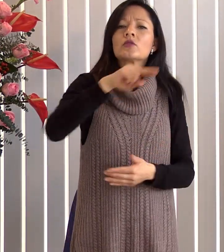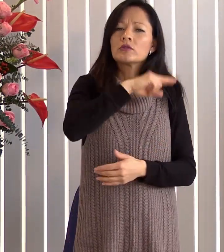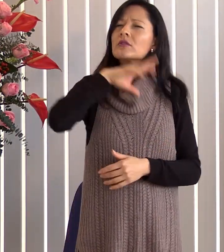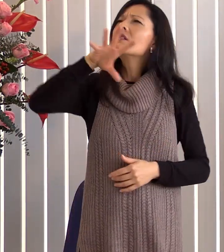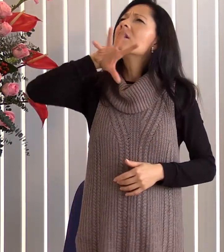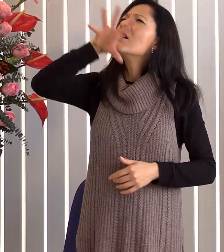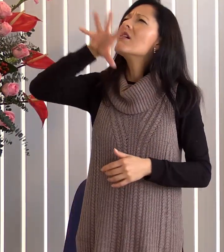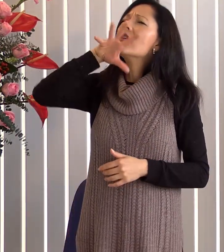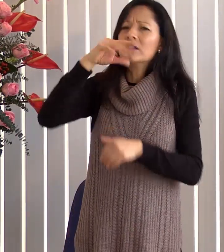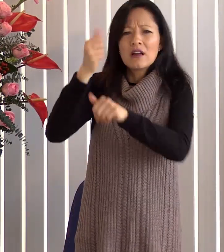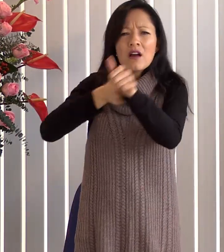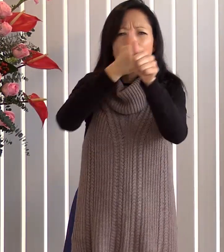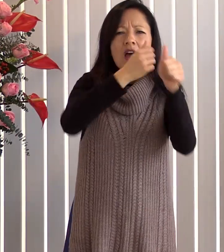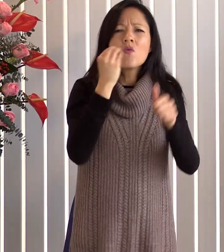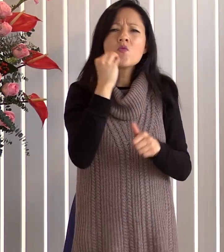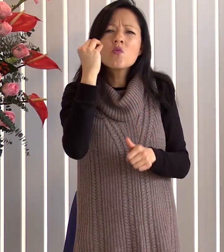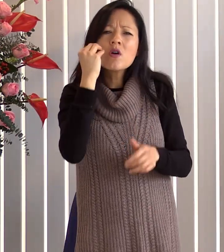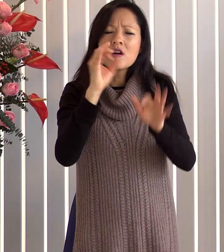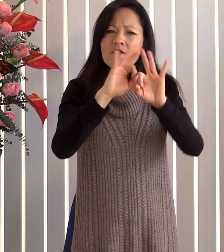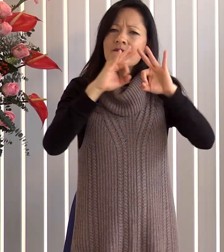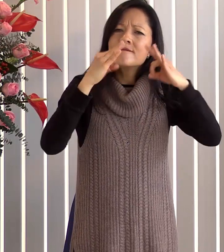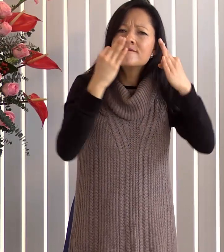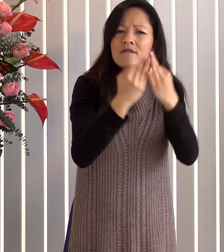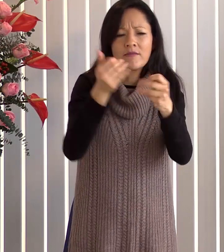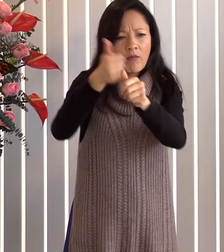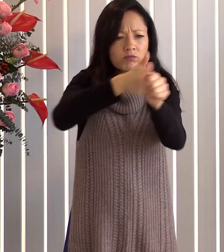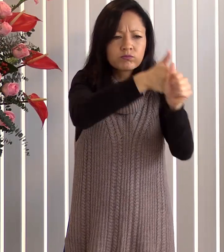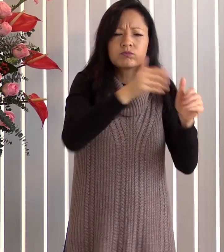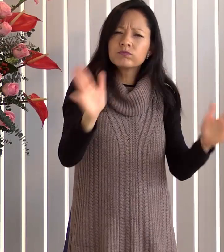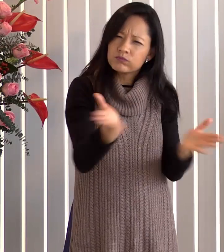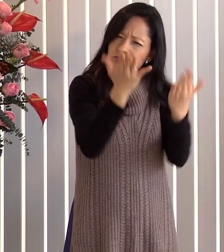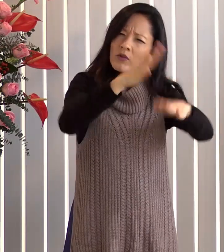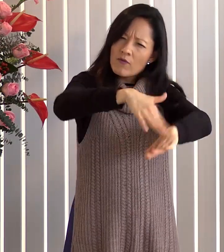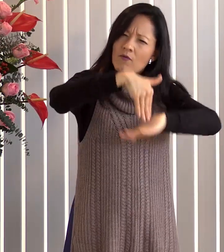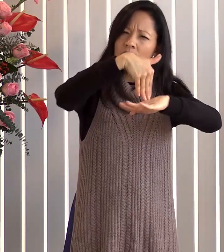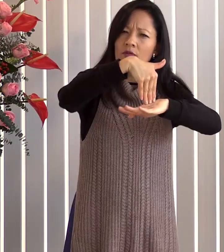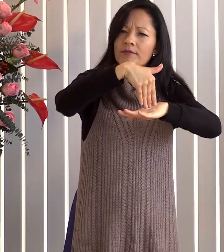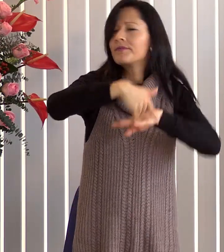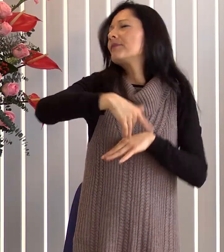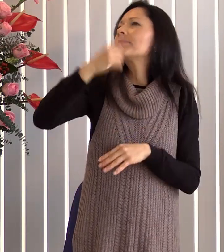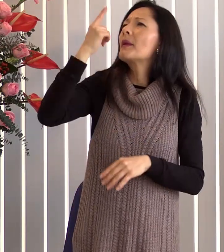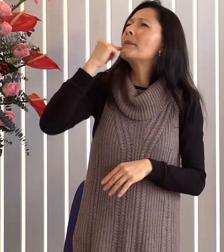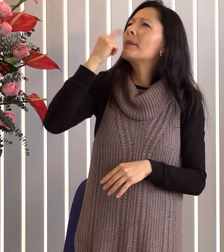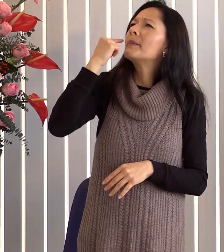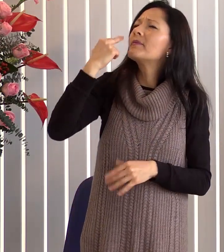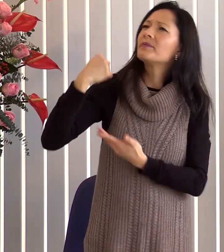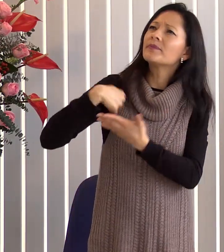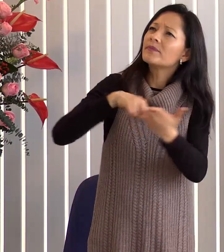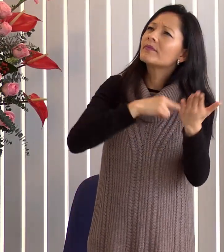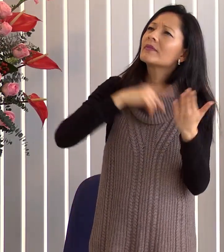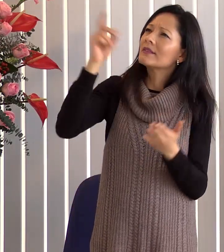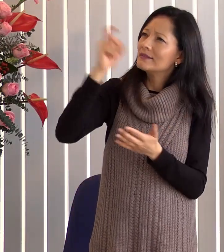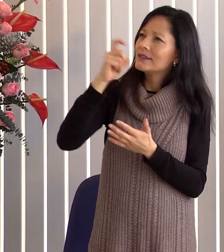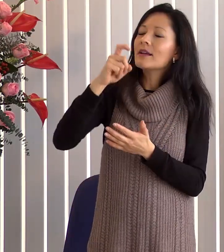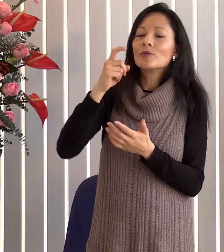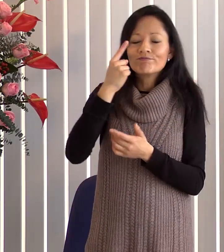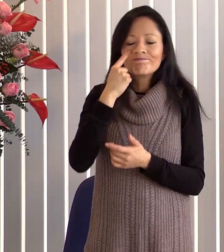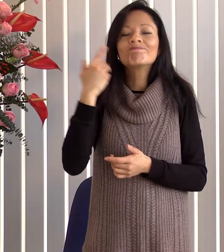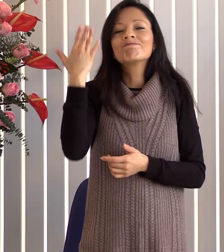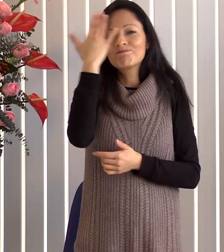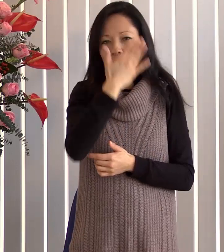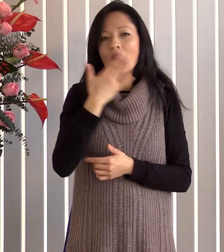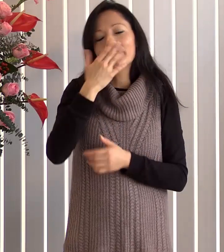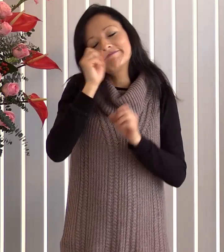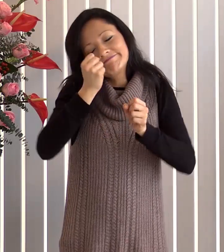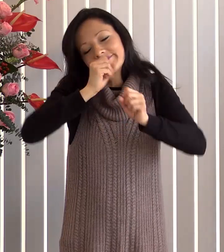clamamos, Señor, por cada hogar, por cada familia, que sea fortalecida. Padre, nosotros necesitamos pasar por la prueba, pero